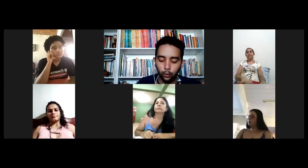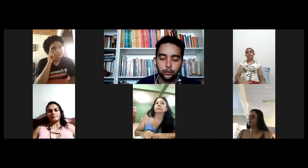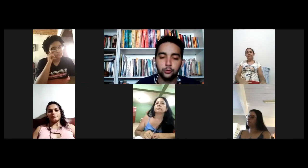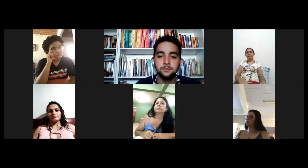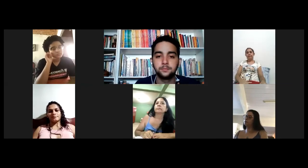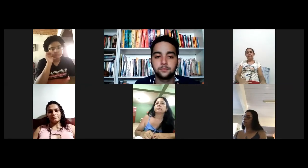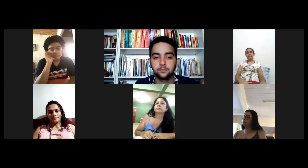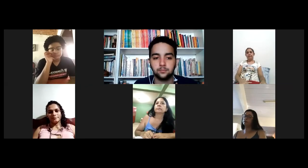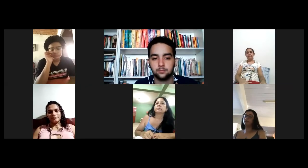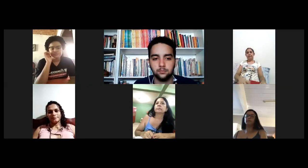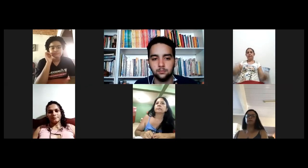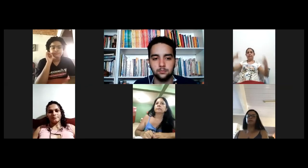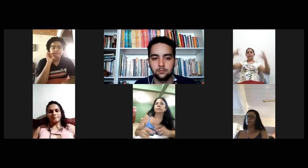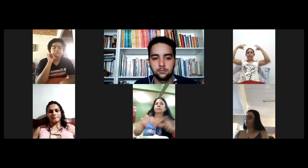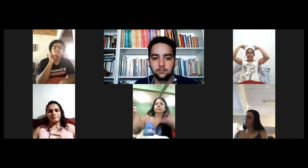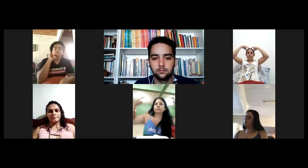urso,